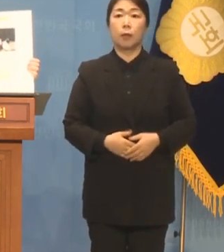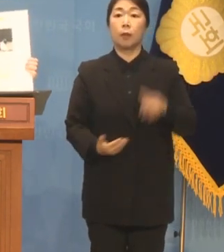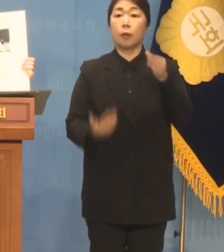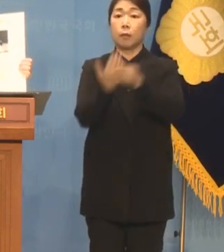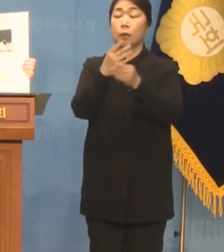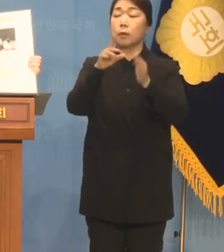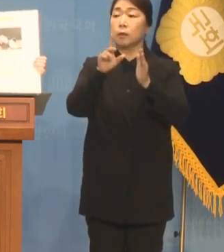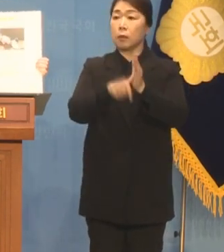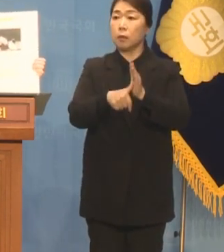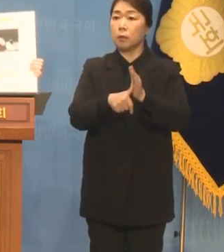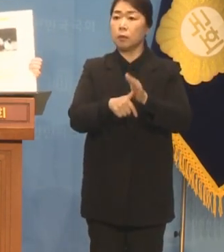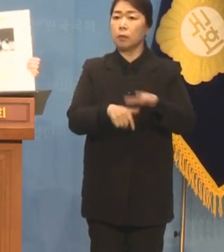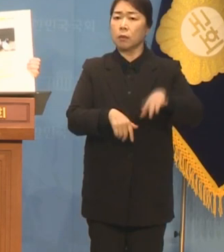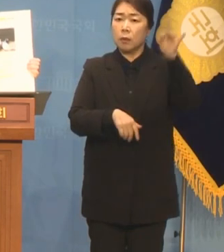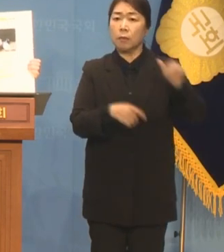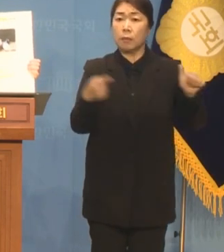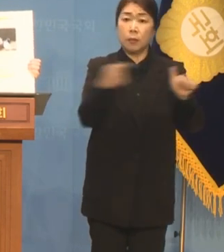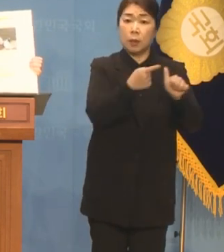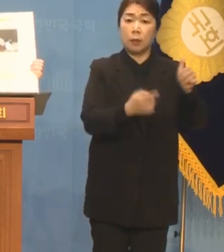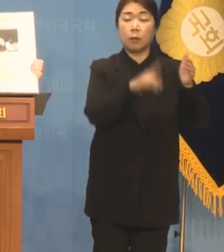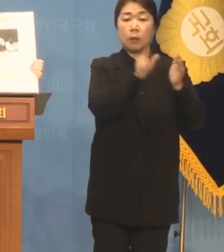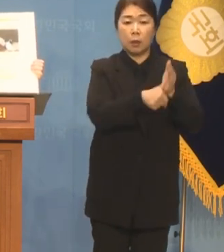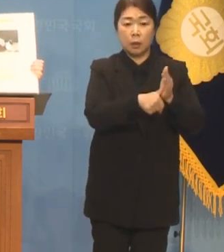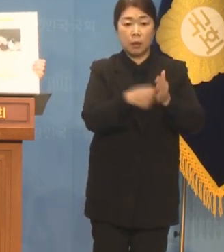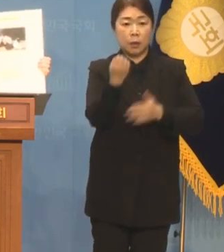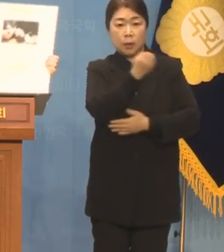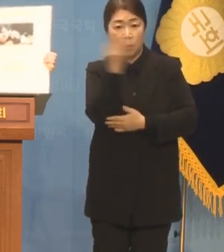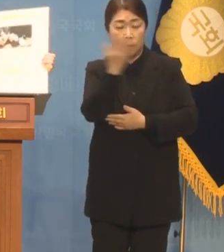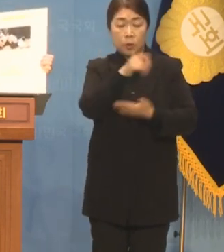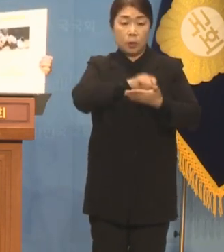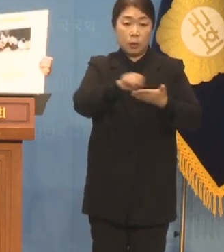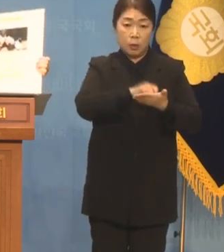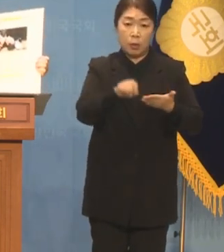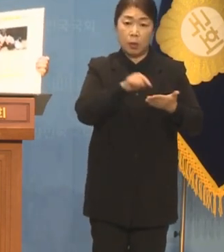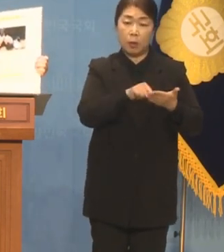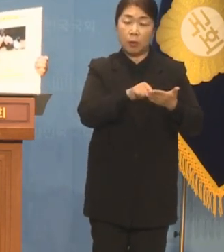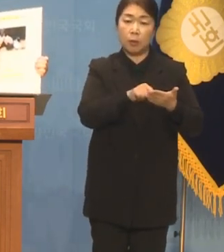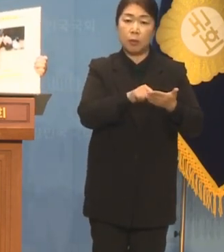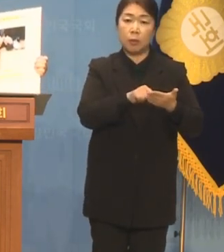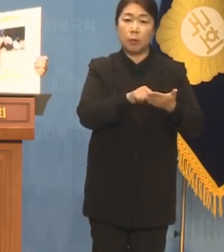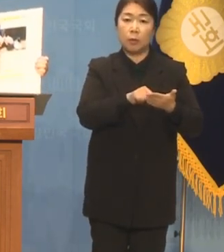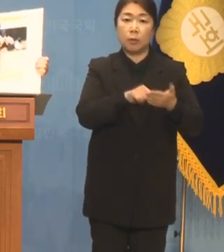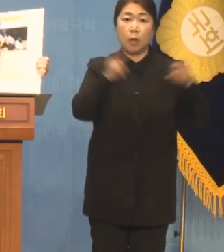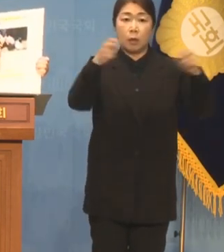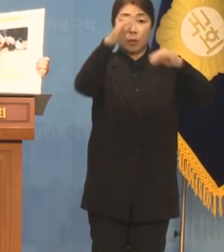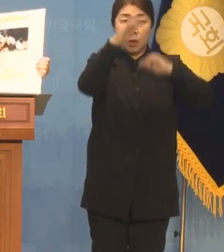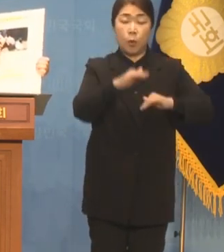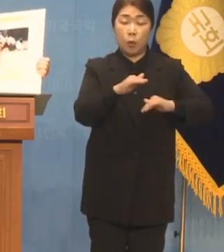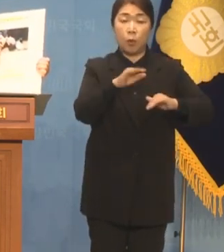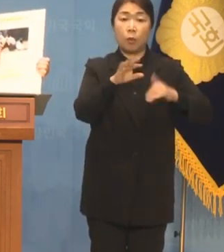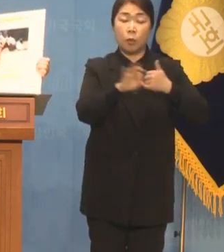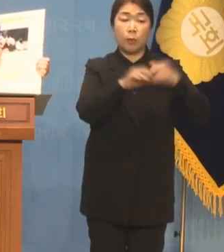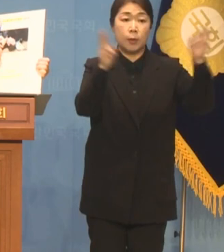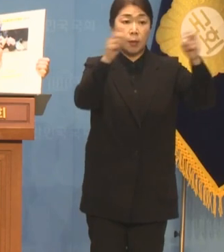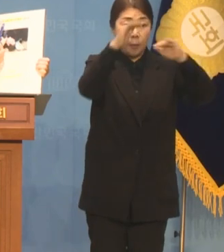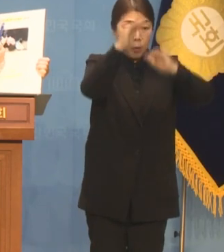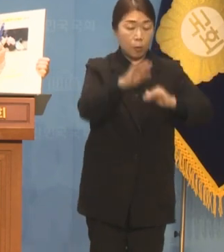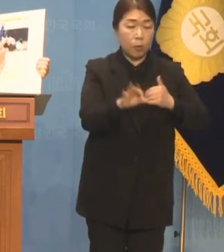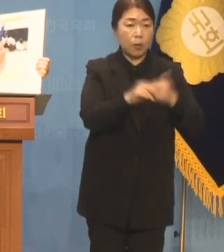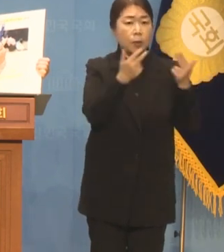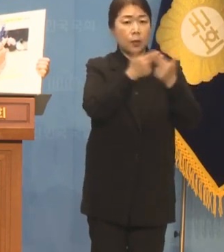당시에 초기에 기사화됐던 기사의 제목을 보겠습니다.